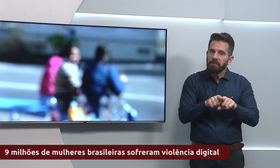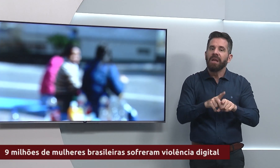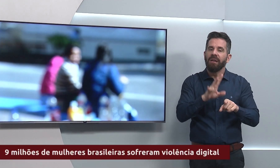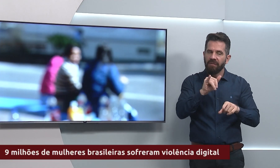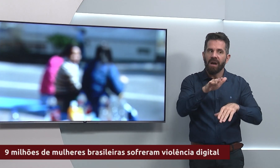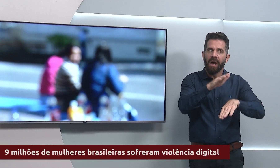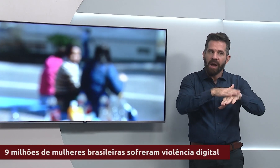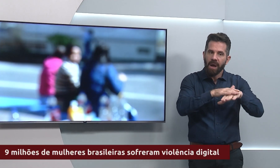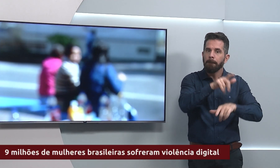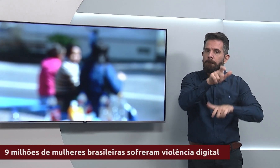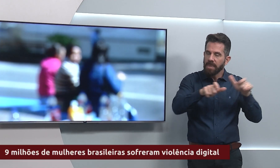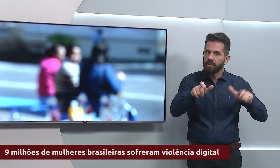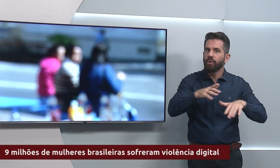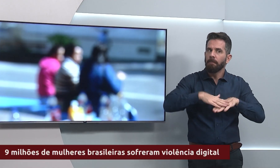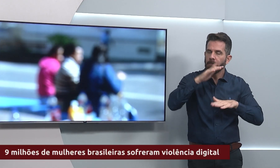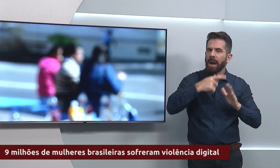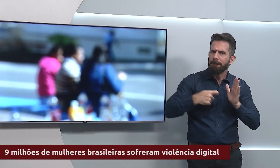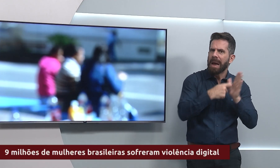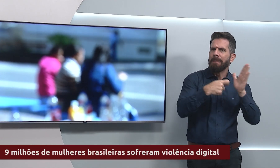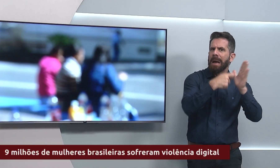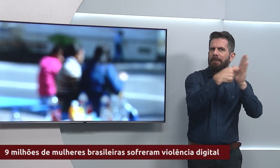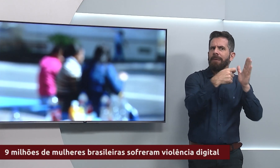da realidade vivida.